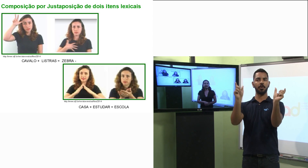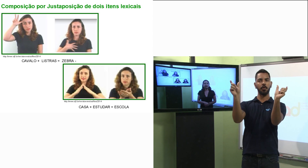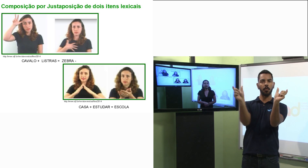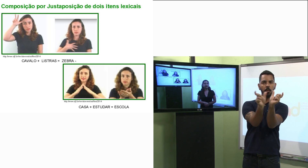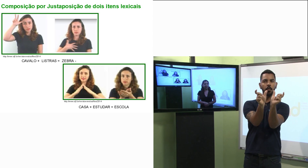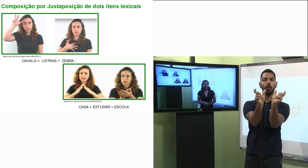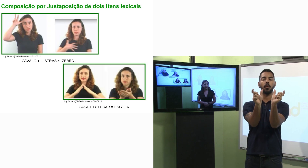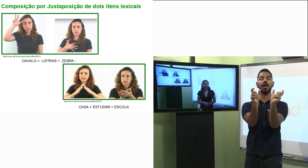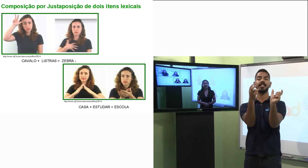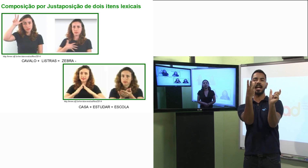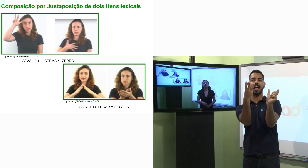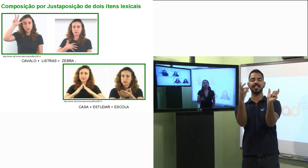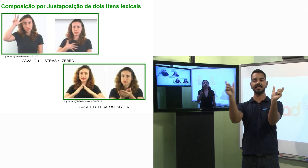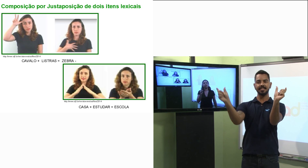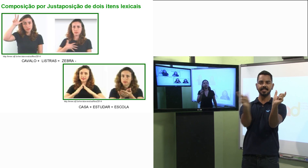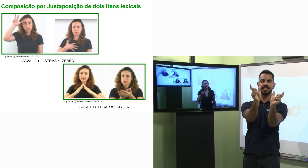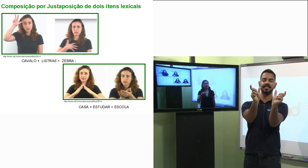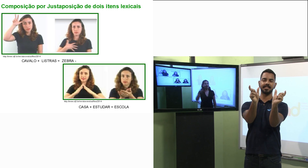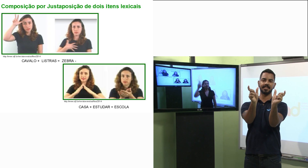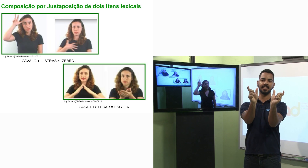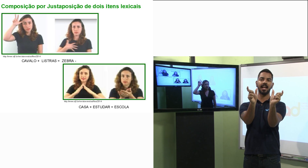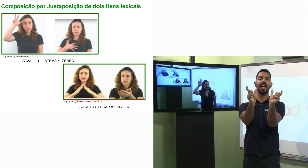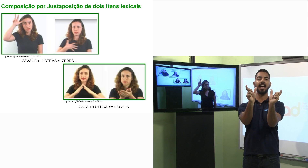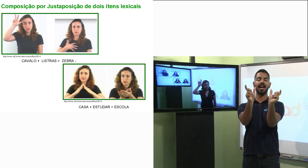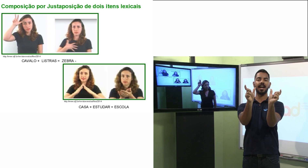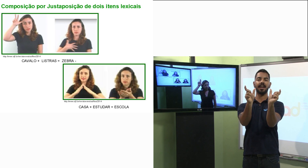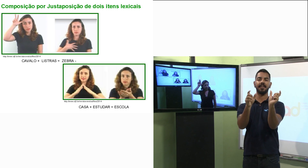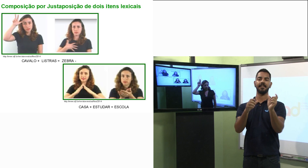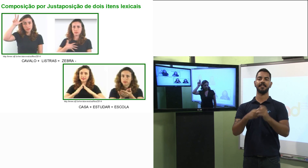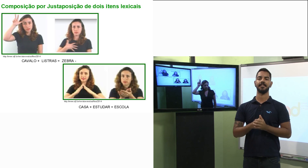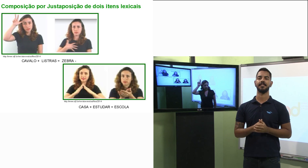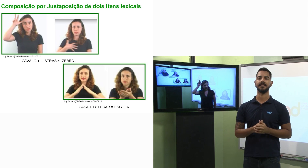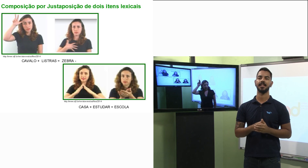O primeiro exemplo, zebra, que é a junção do sinal cavalo